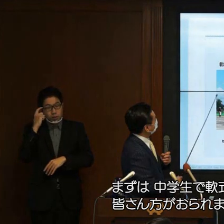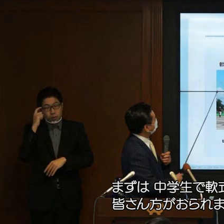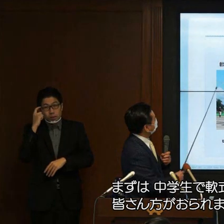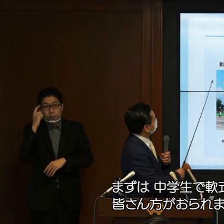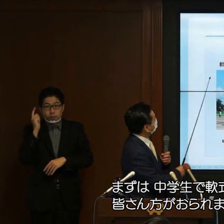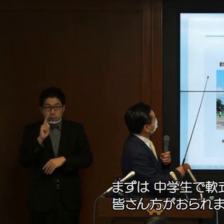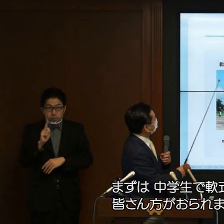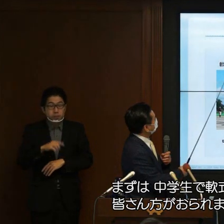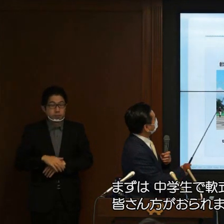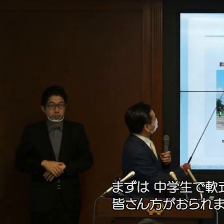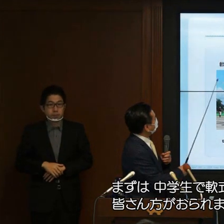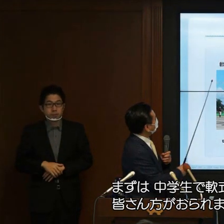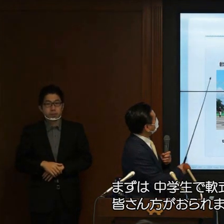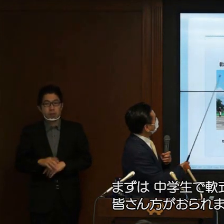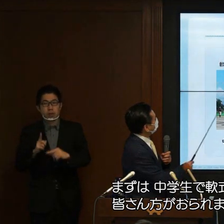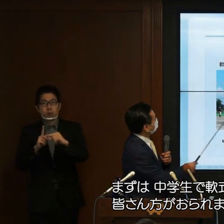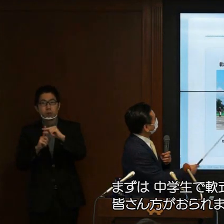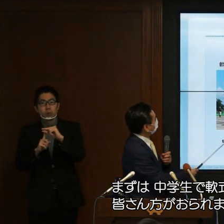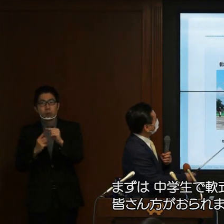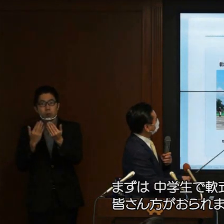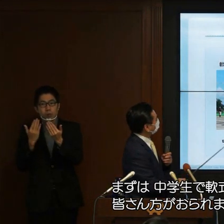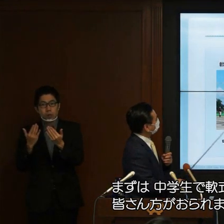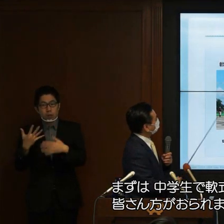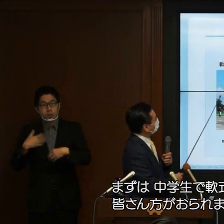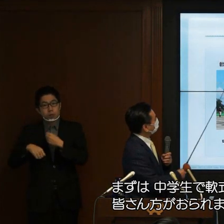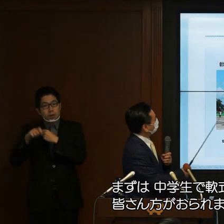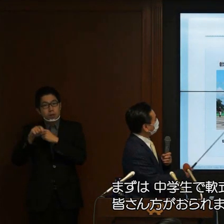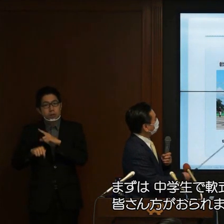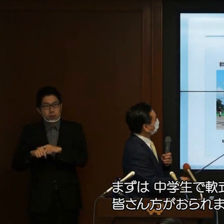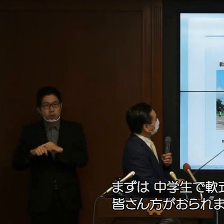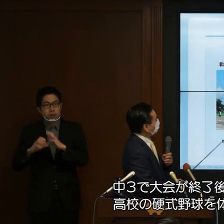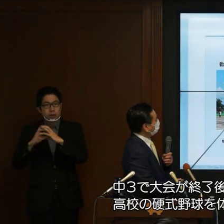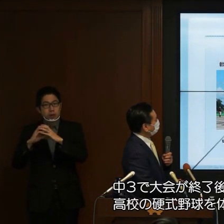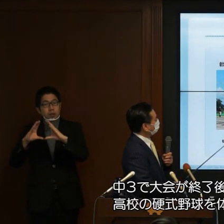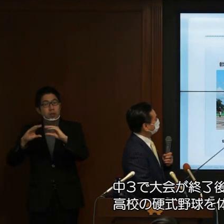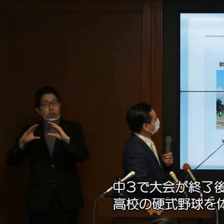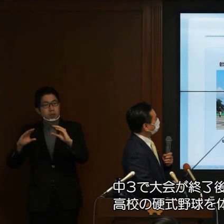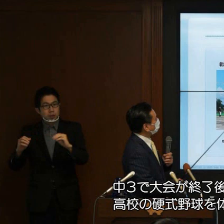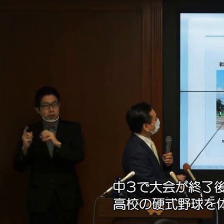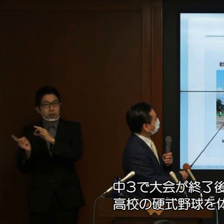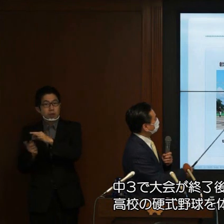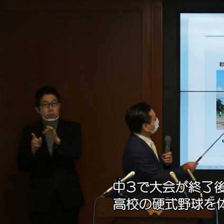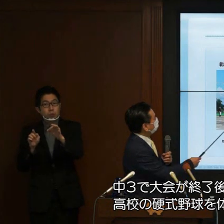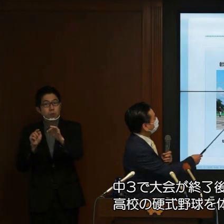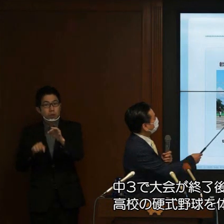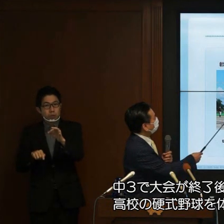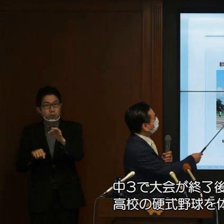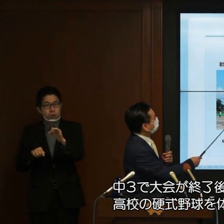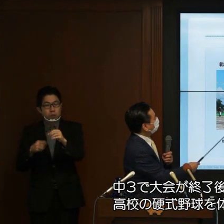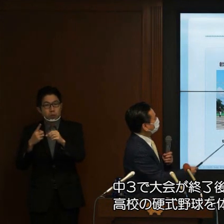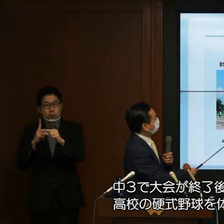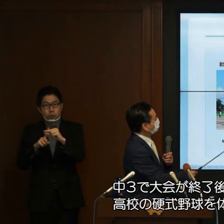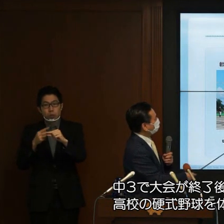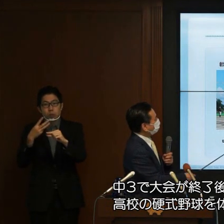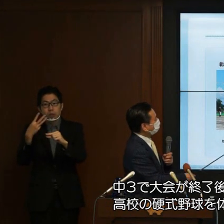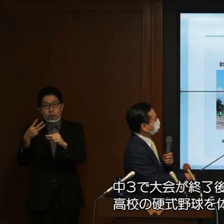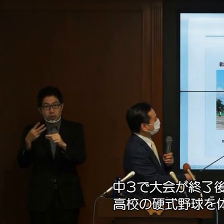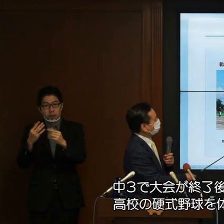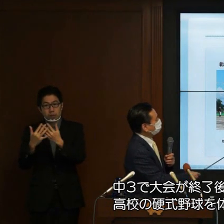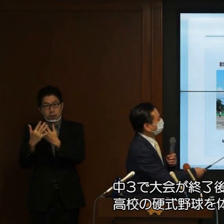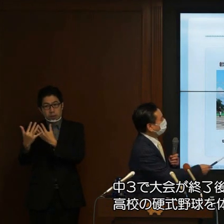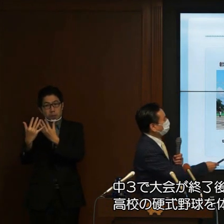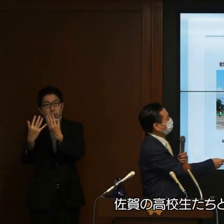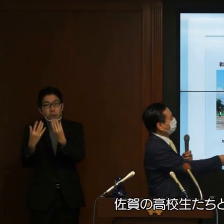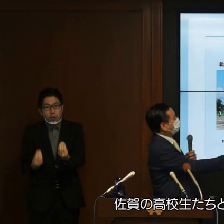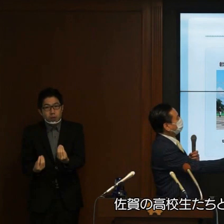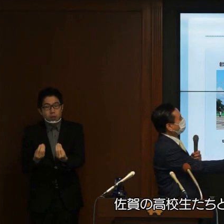ですね、中学生で軟式野球やってる皆さん方がおられますので、中3で大会が終了後、高校の硬式野球を体験